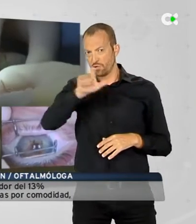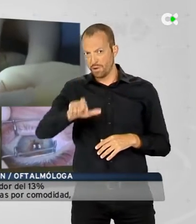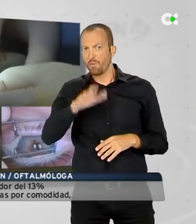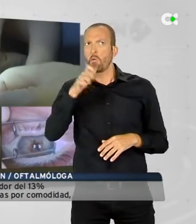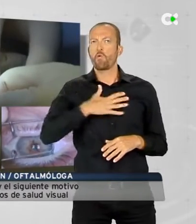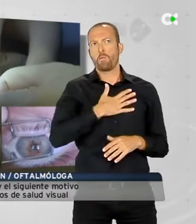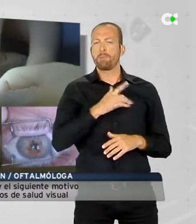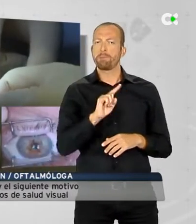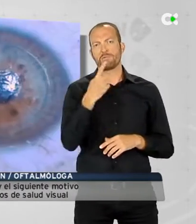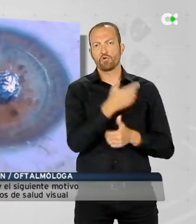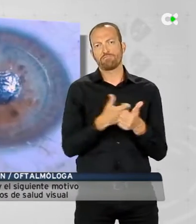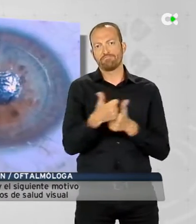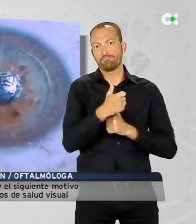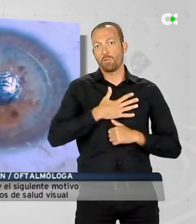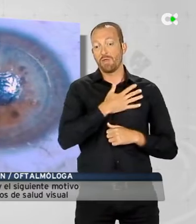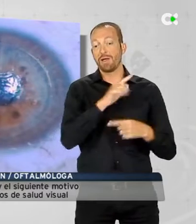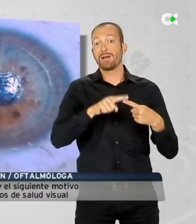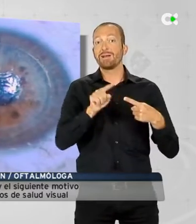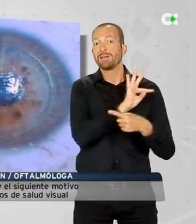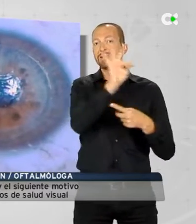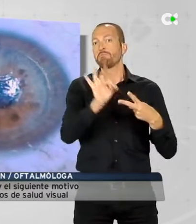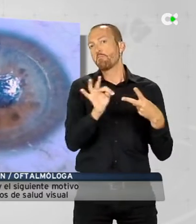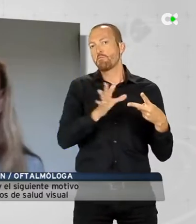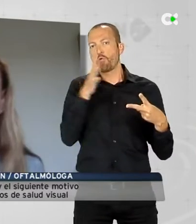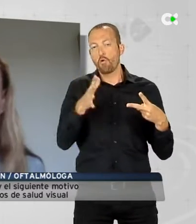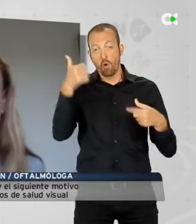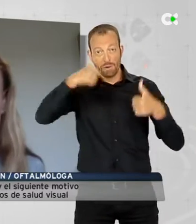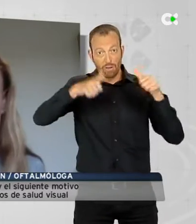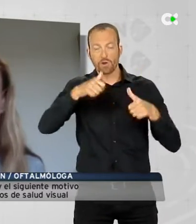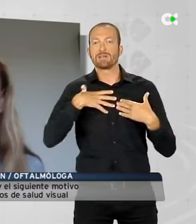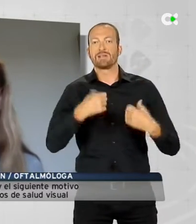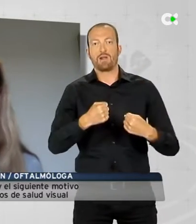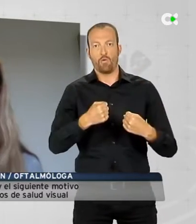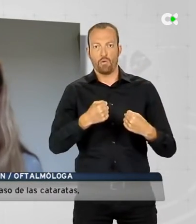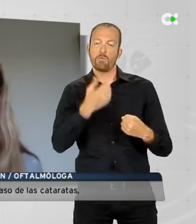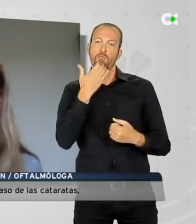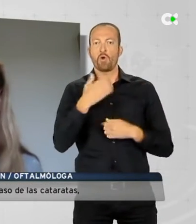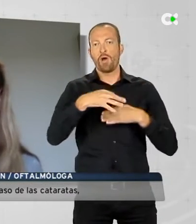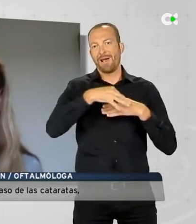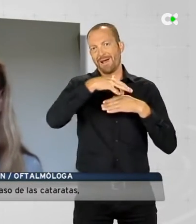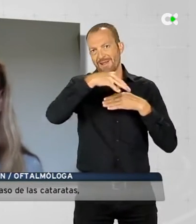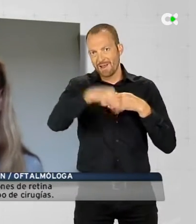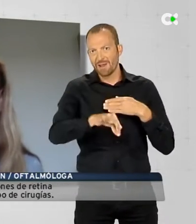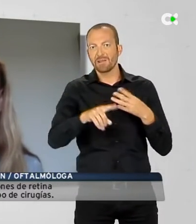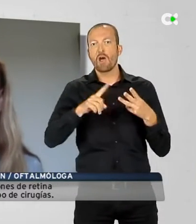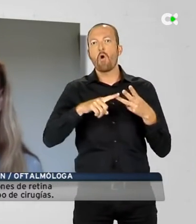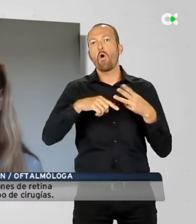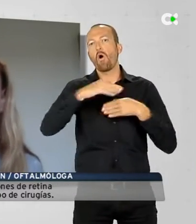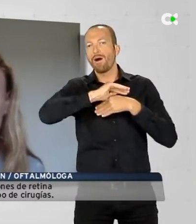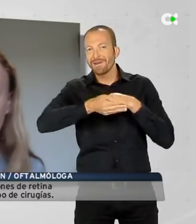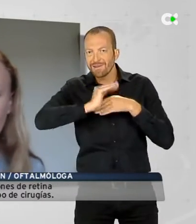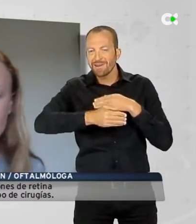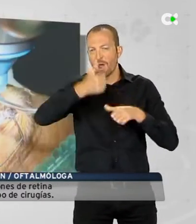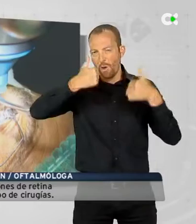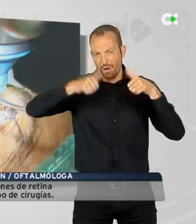comodidad generalmente, y el siguiente motivo es por motivos de salud visual, que es más el caso de las cataratas, operaciones de retina u otro tipo